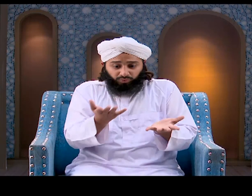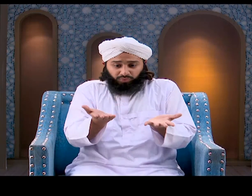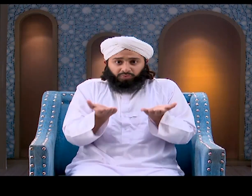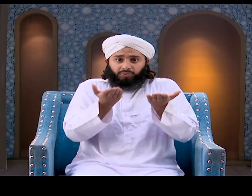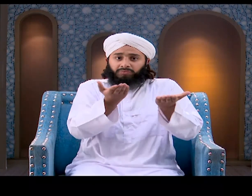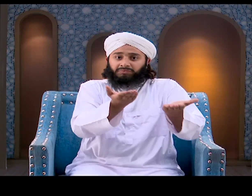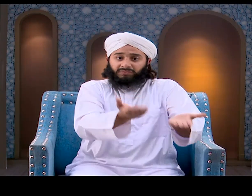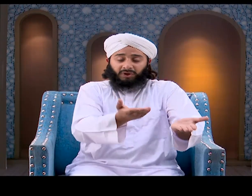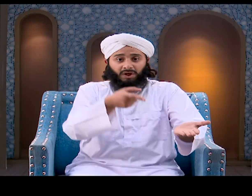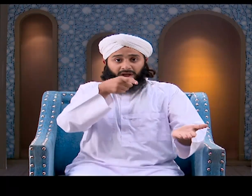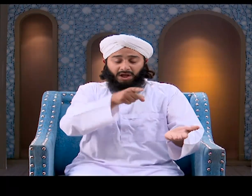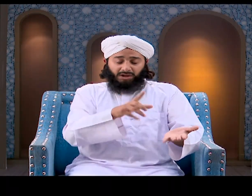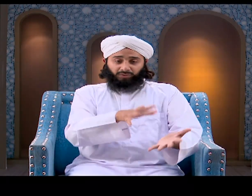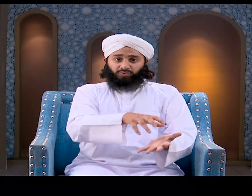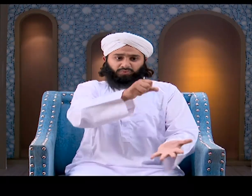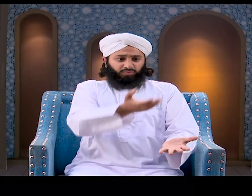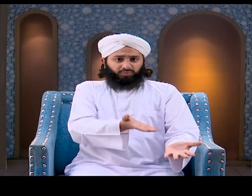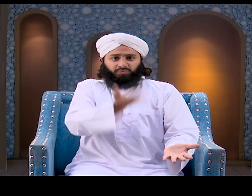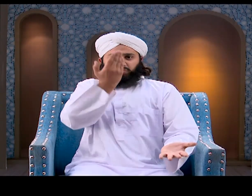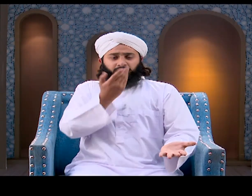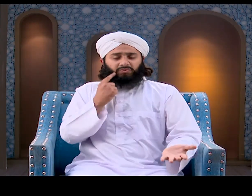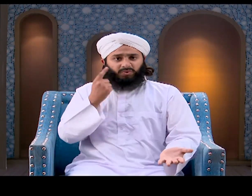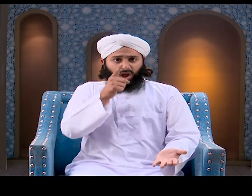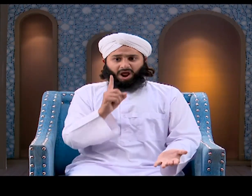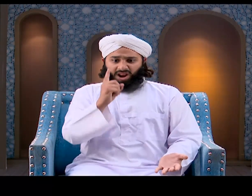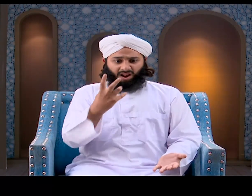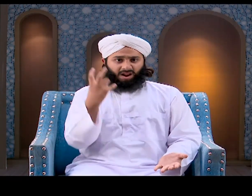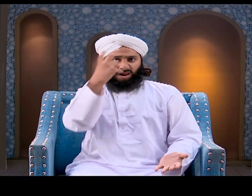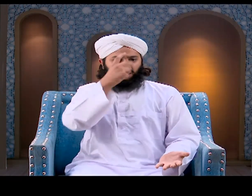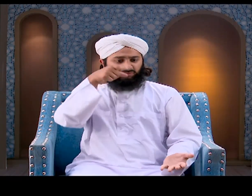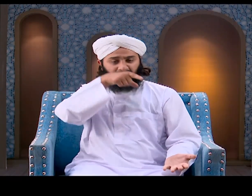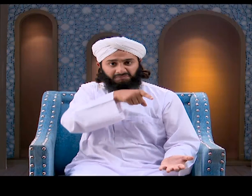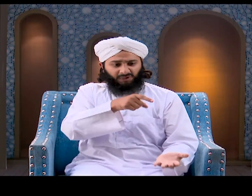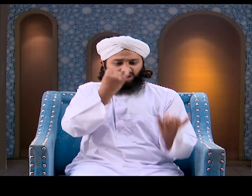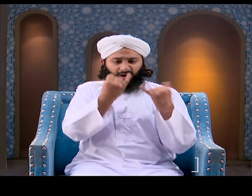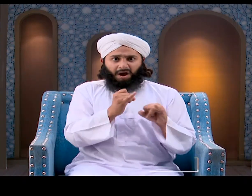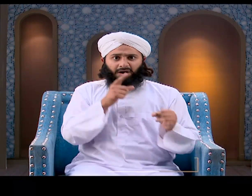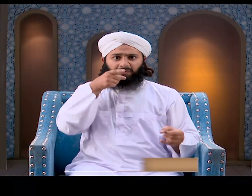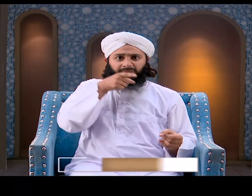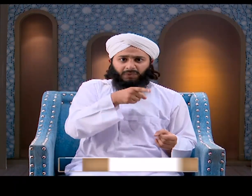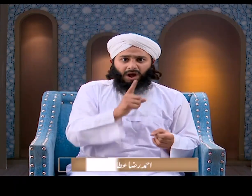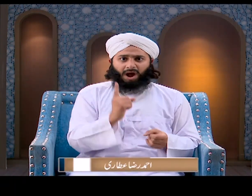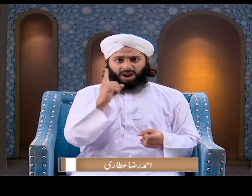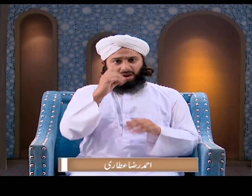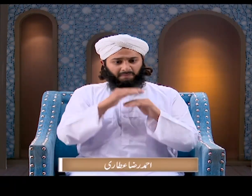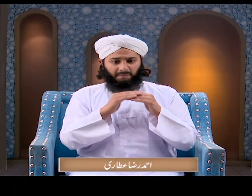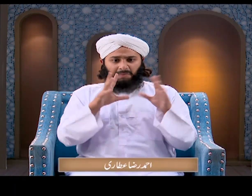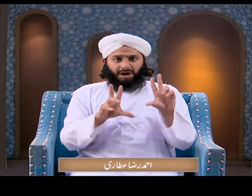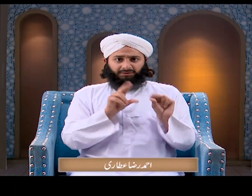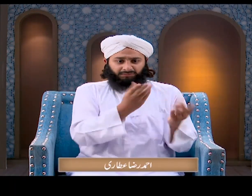ہیں، کہتے ہیں، اے روح نکل، تو رب سے ناراض، رب تجھ سے ناراض، اللہ پاک کے عذاب کی طرف چل۔ تو کافر